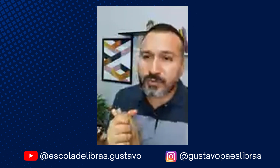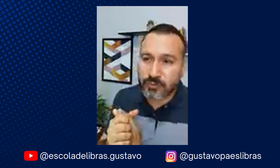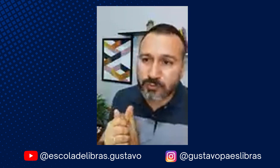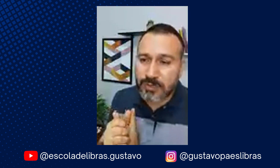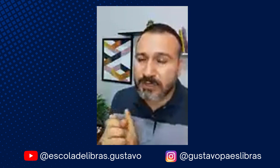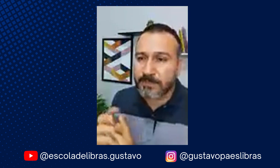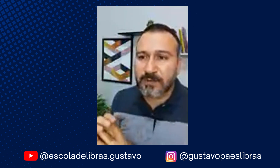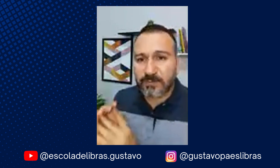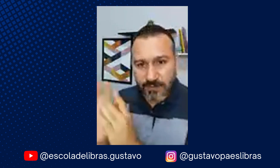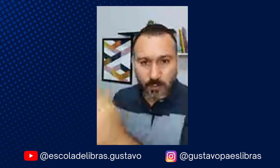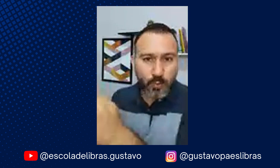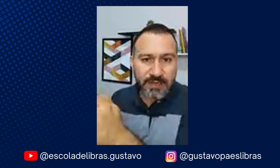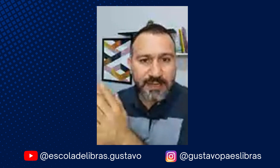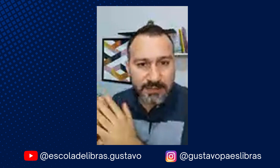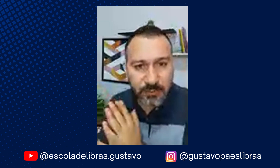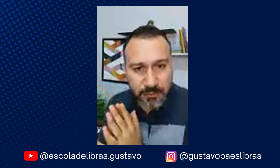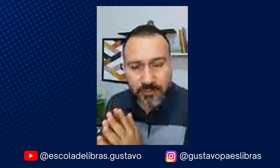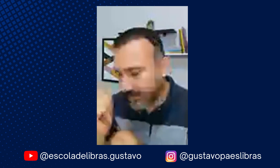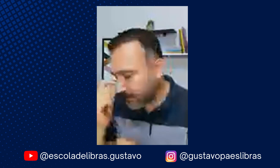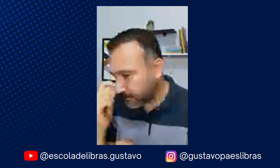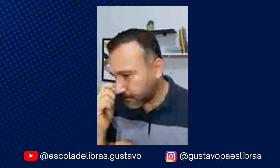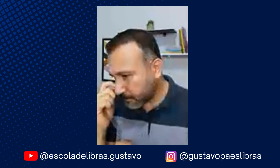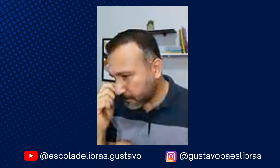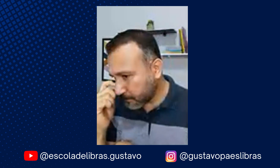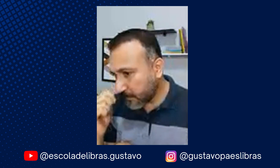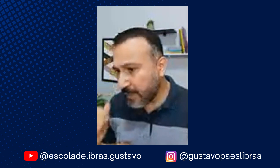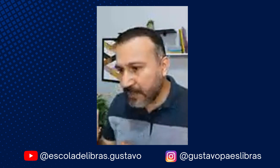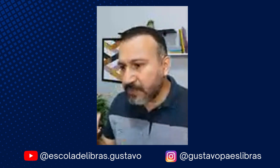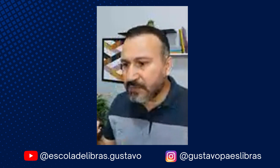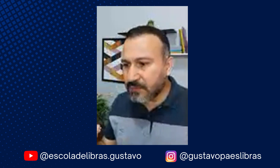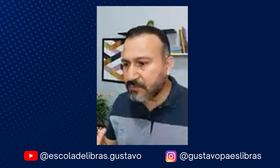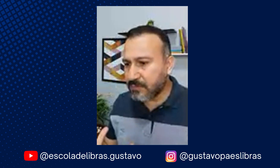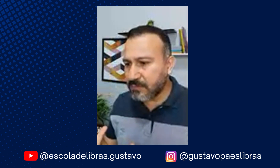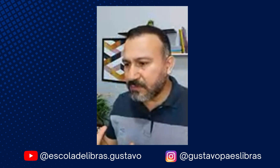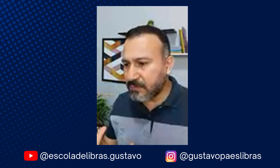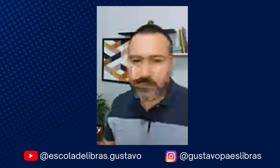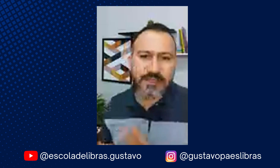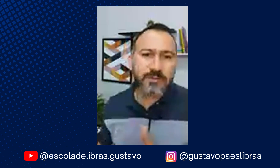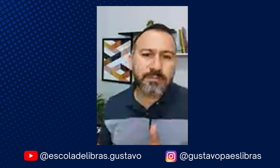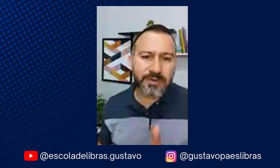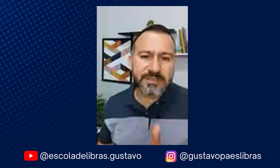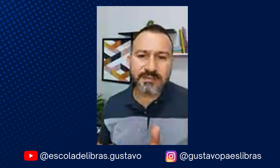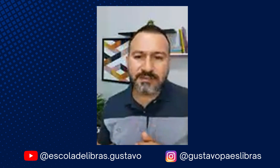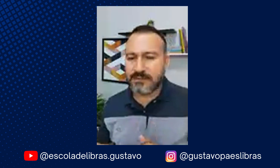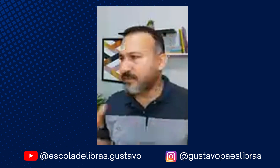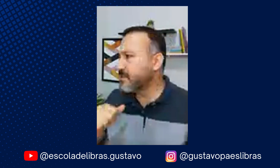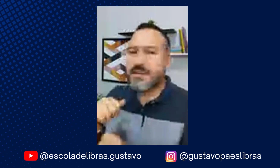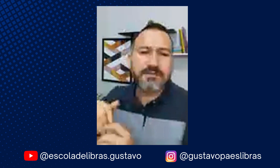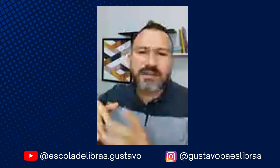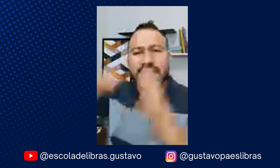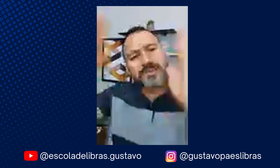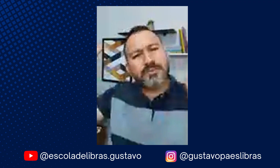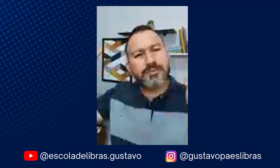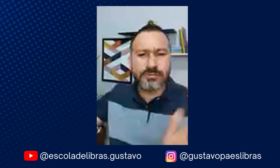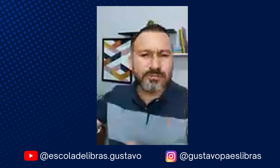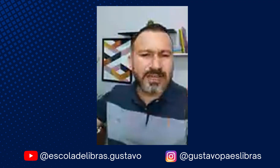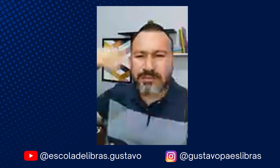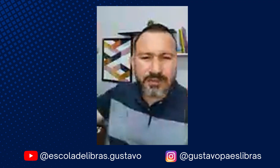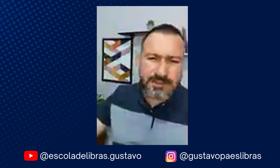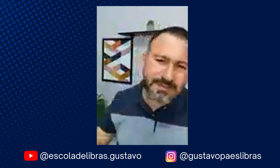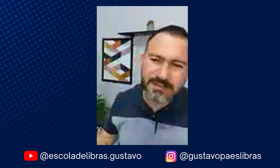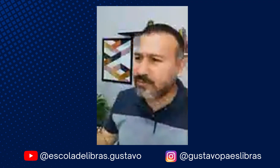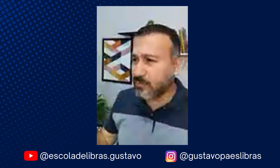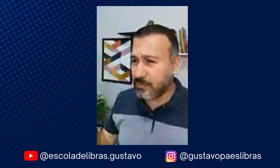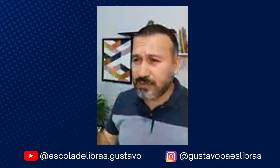com a pessoa surda ficou ali entre os dois. Então, você não pode sair falando o